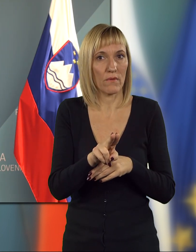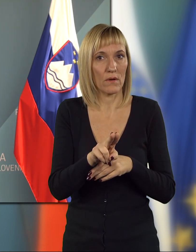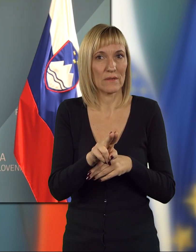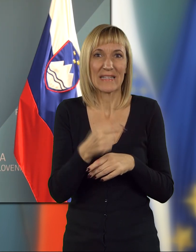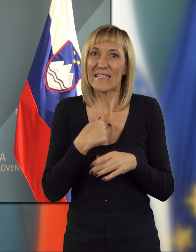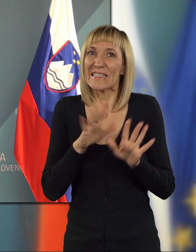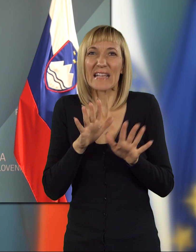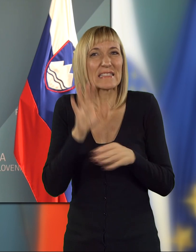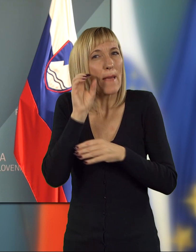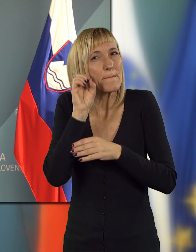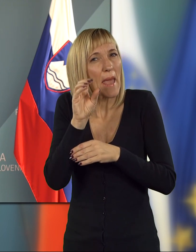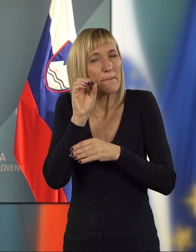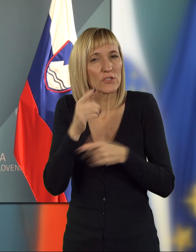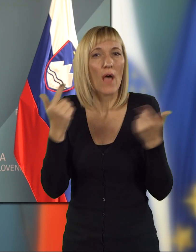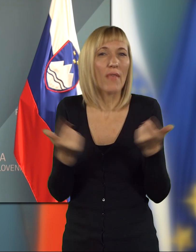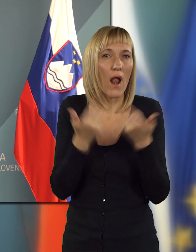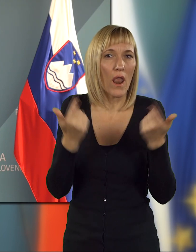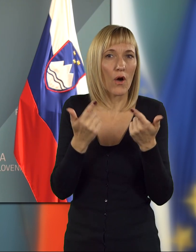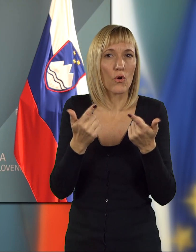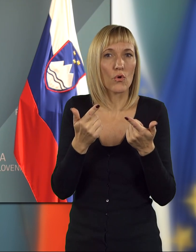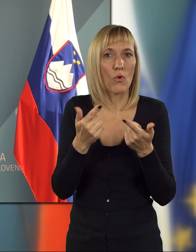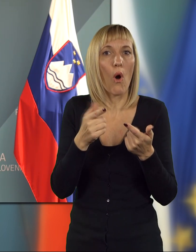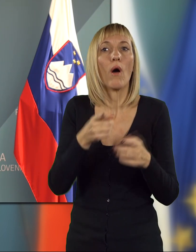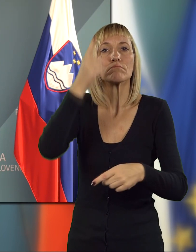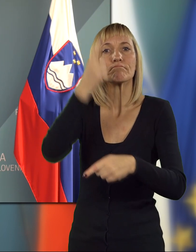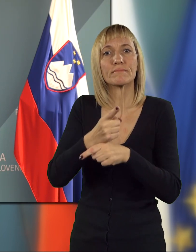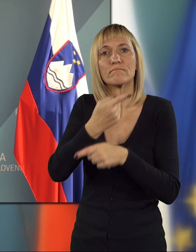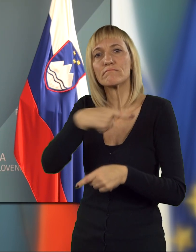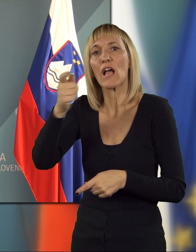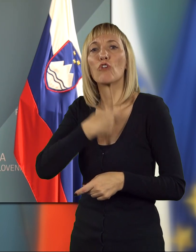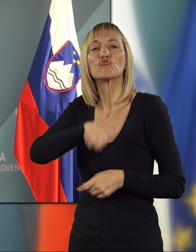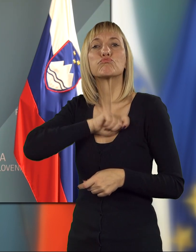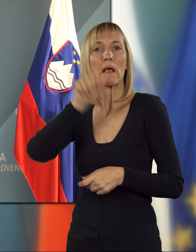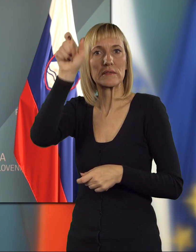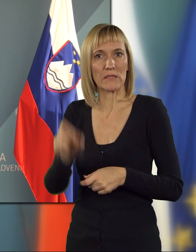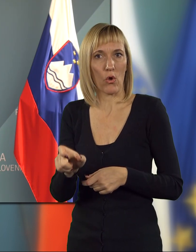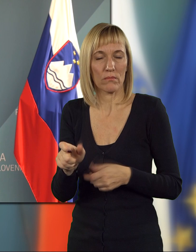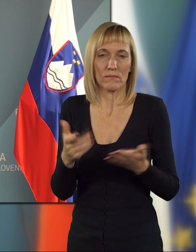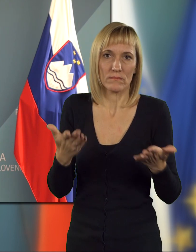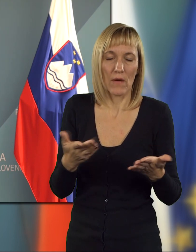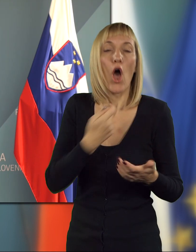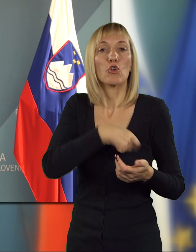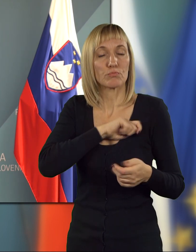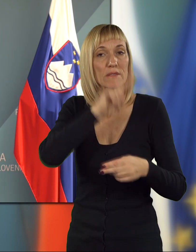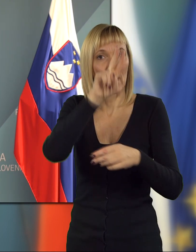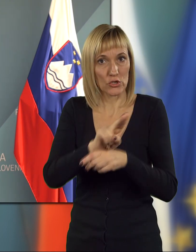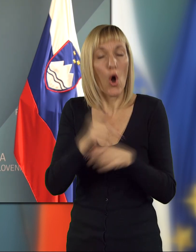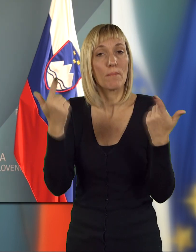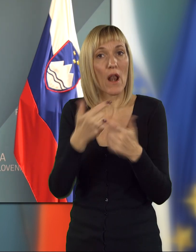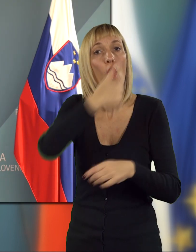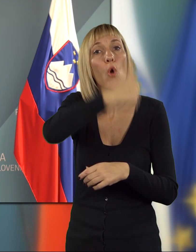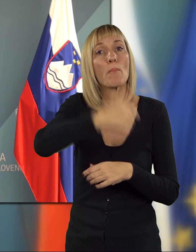za javno upravo nisem prepričan v tem trenutku, da lahko pošlje inšpekcijo. Je pa seveda inšpekcijski nadzor pa